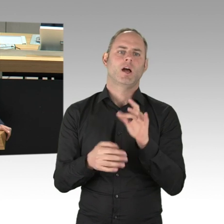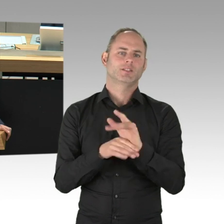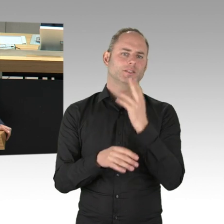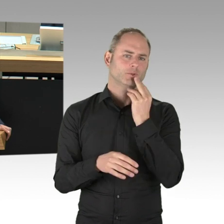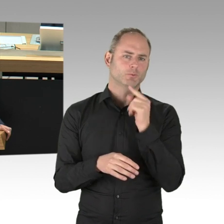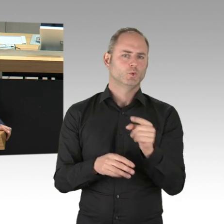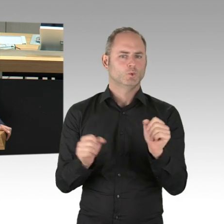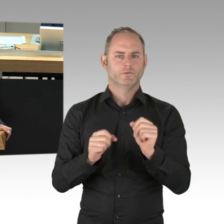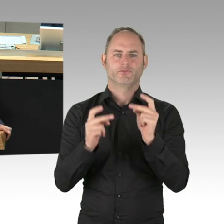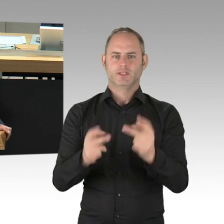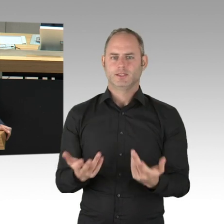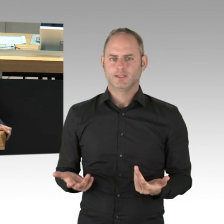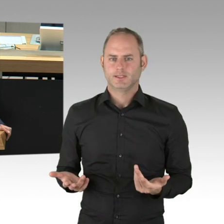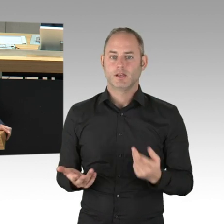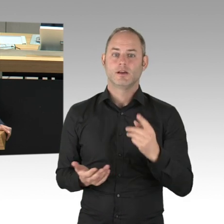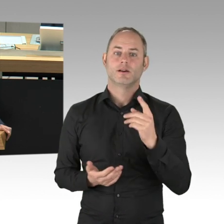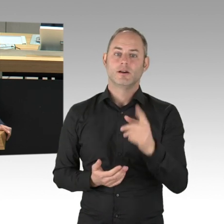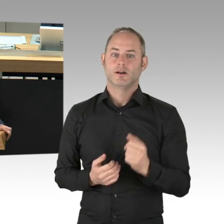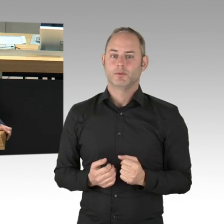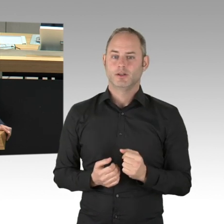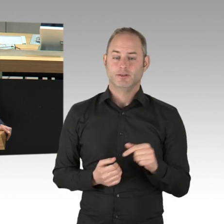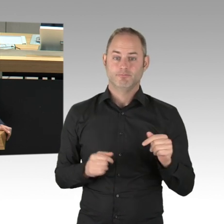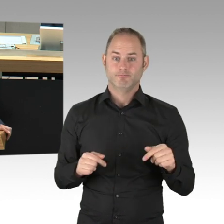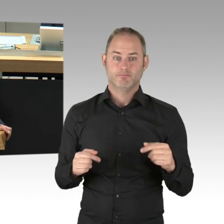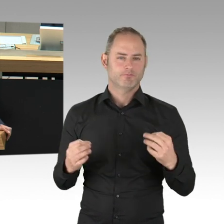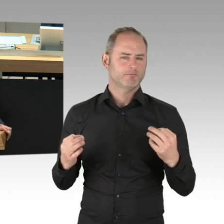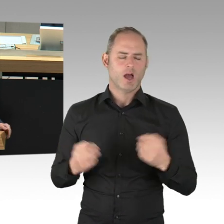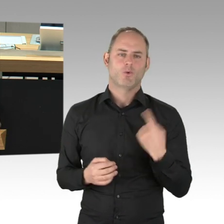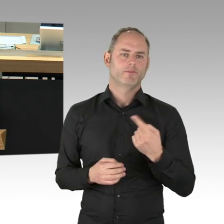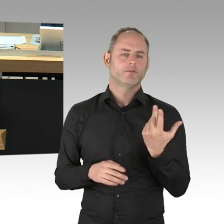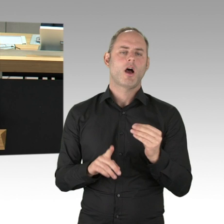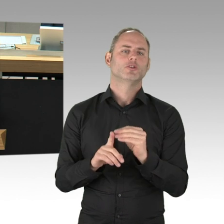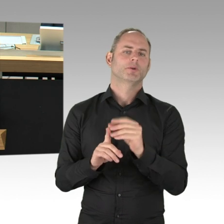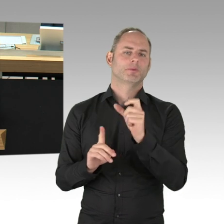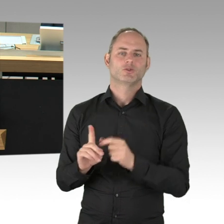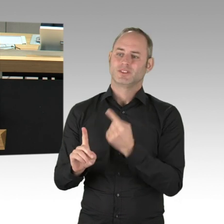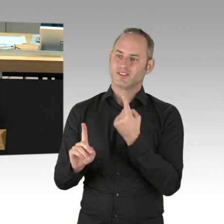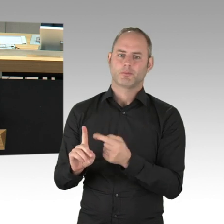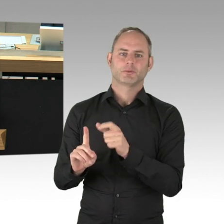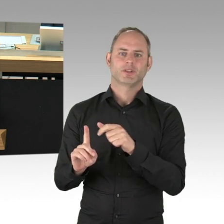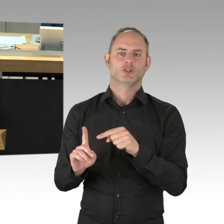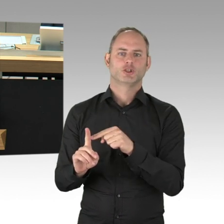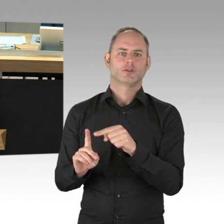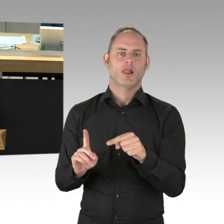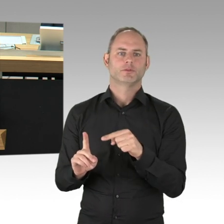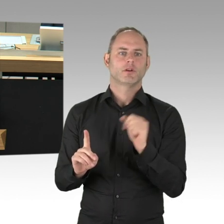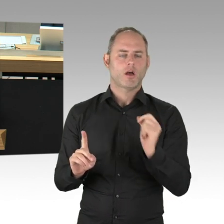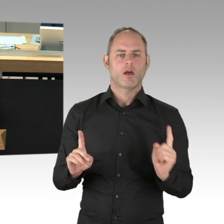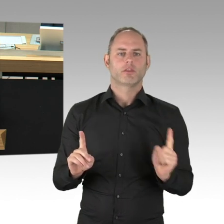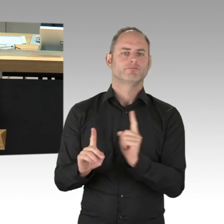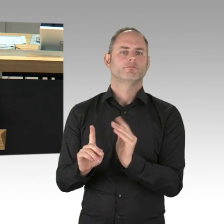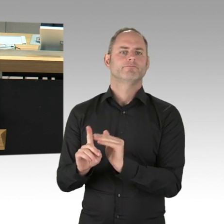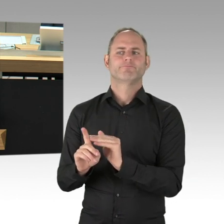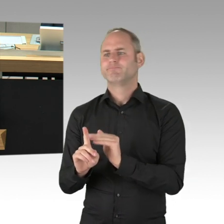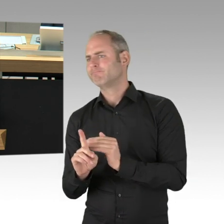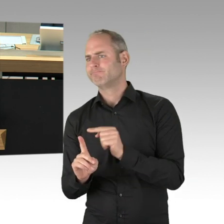Antisemitismusprävention eine konkrete Ansprechperson für das Thema Antisemitismus vorsieht. Und zwar nicht nur für einen Teilbereich, sondern für alle Bereiche und